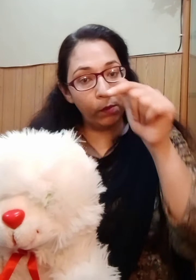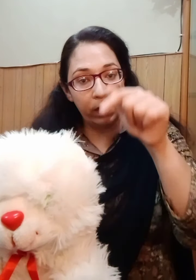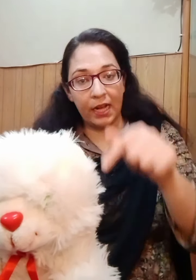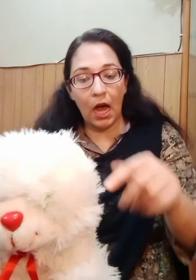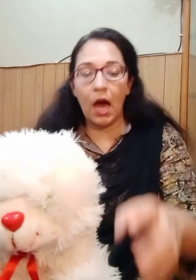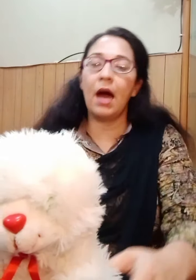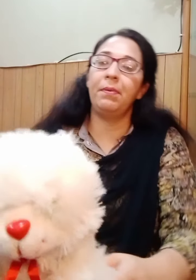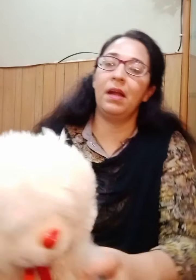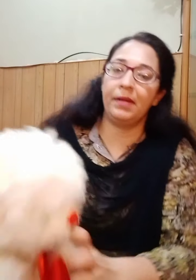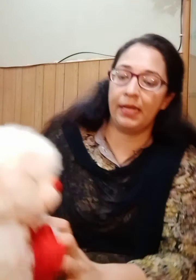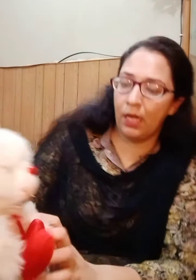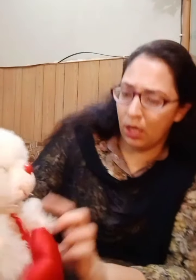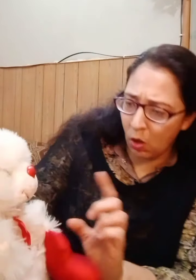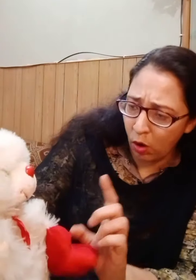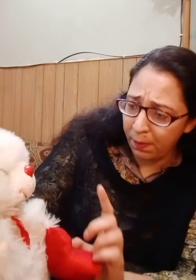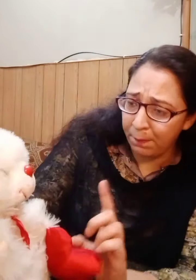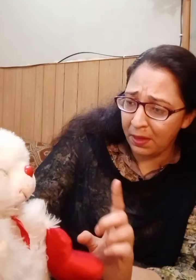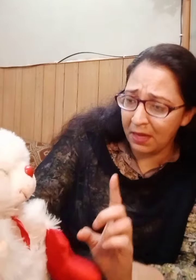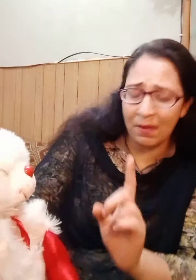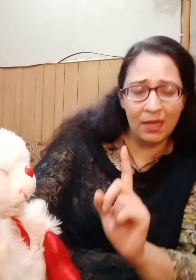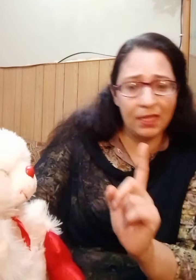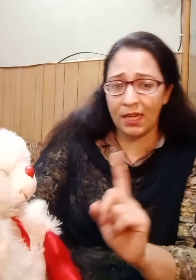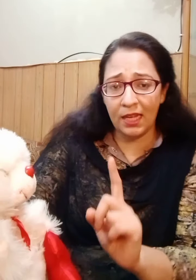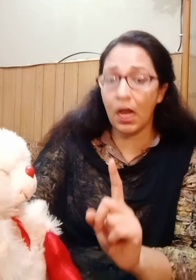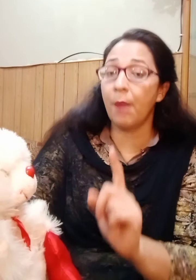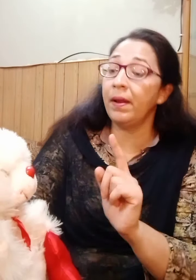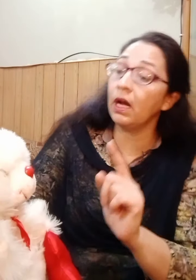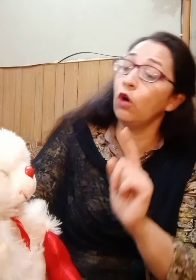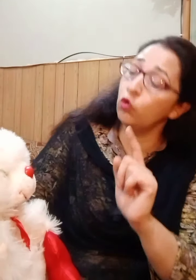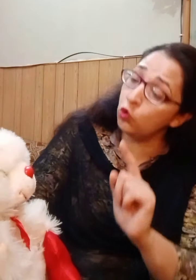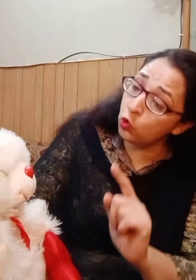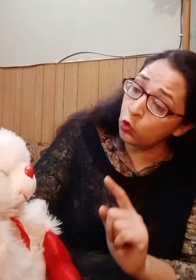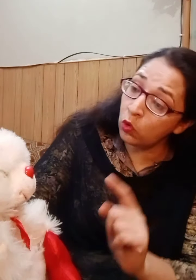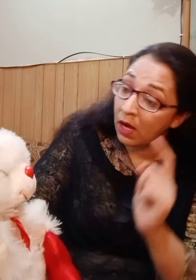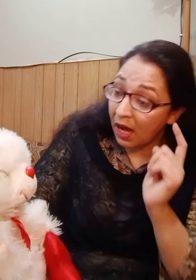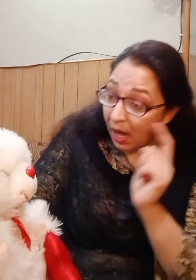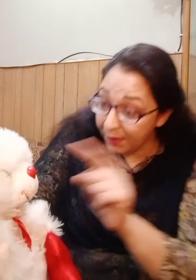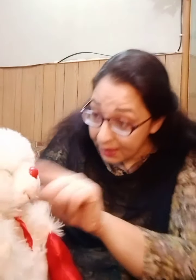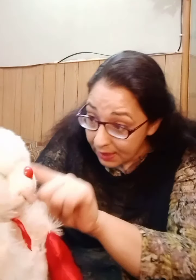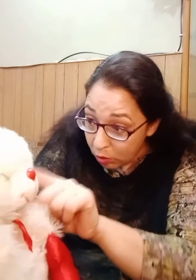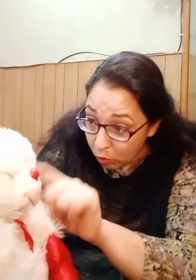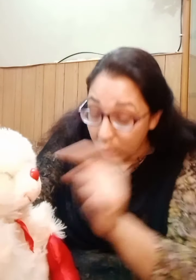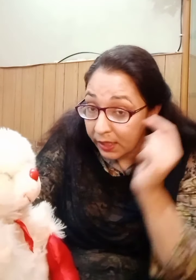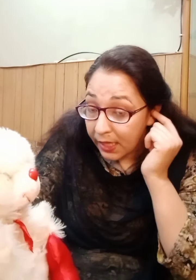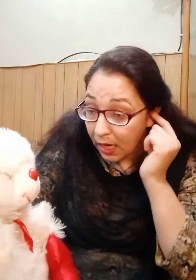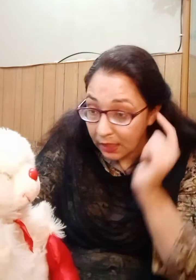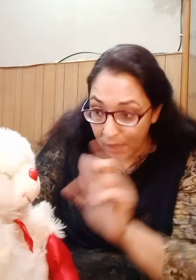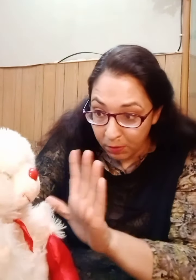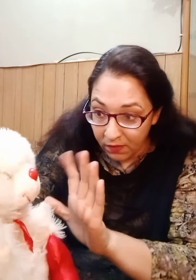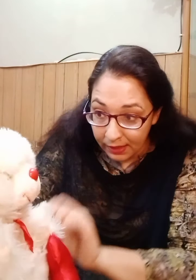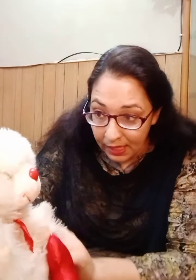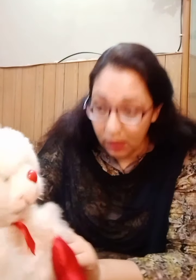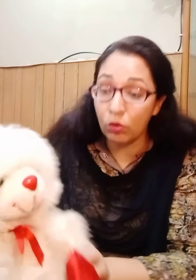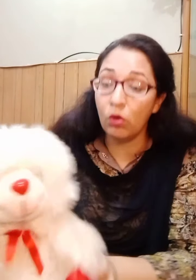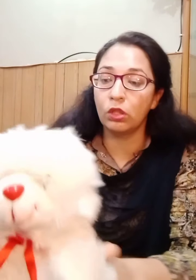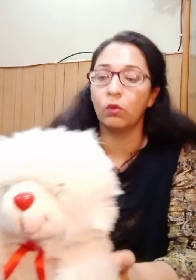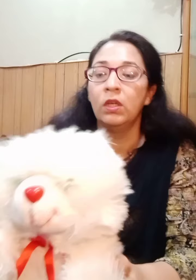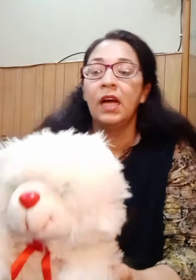वह बोलेगा आप रावण नॉट बीन ठाट मिंस कक्कू हां आप इससे सुसंता कुमार इस रोग को